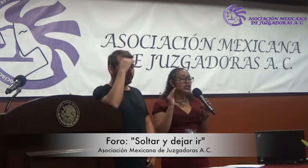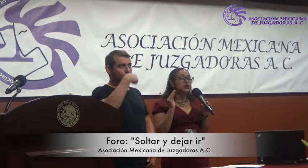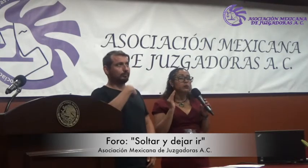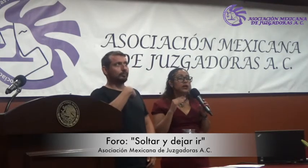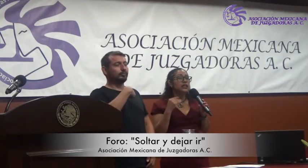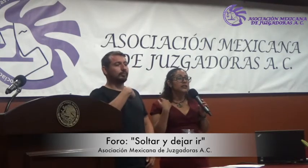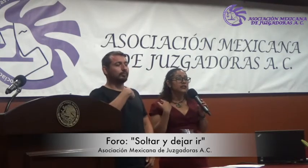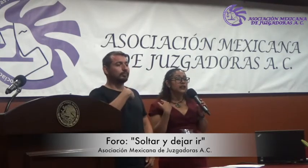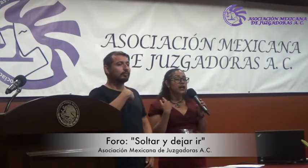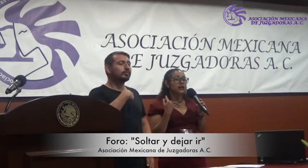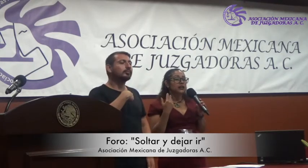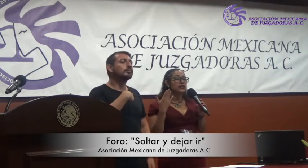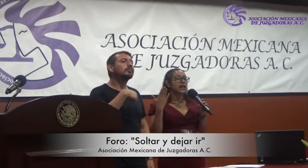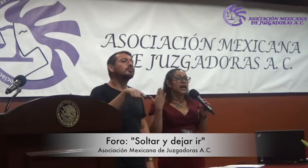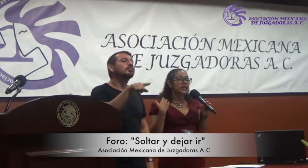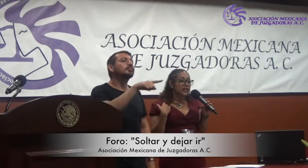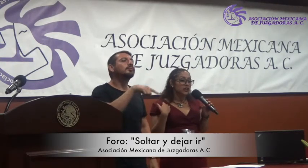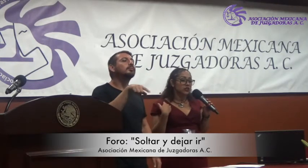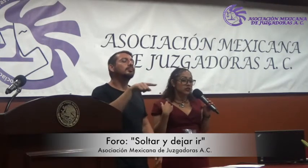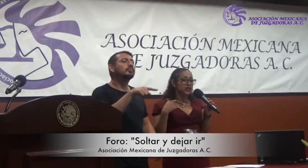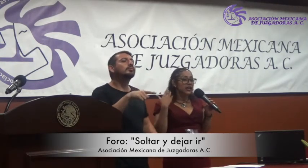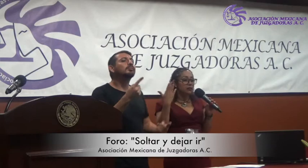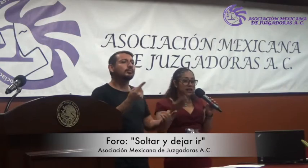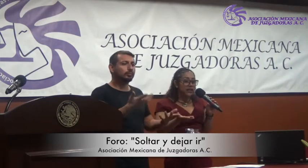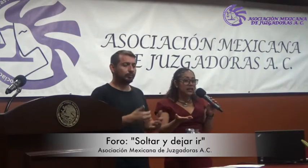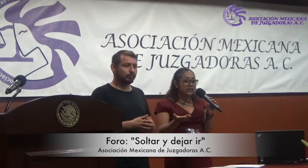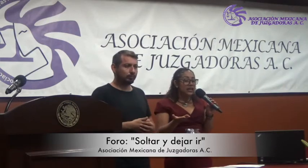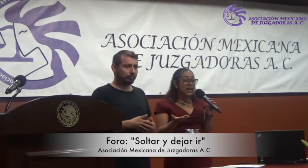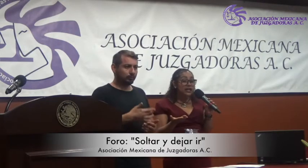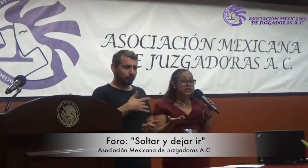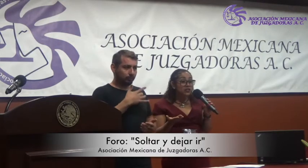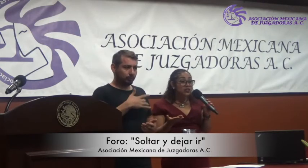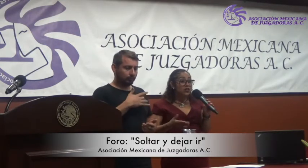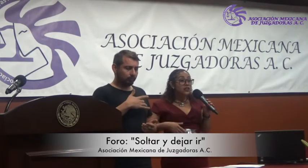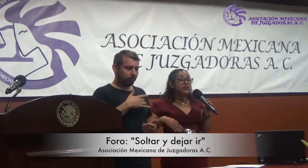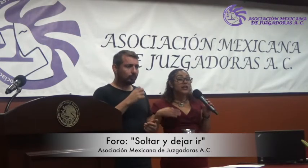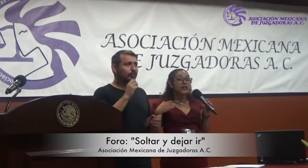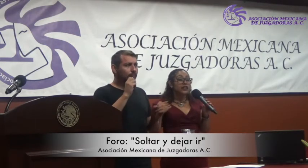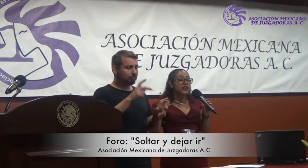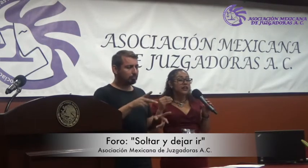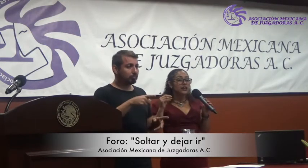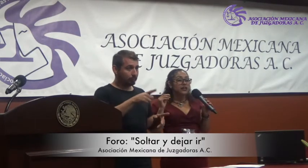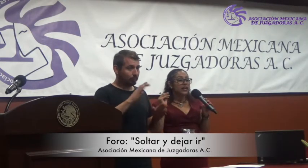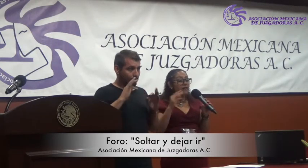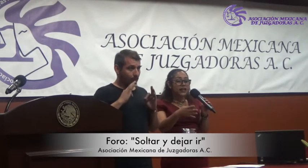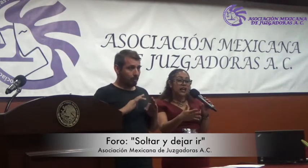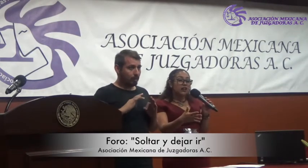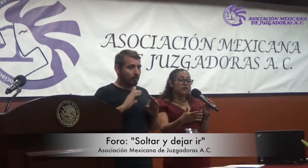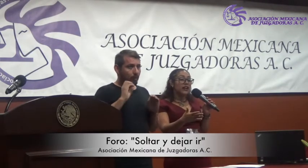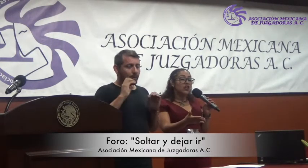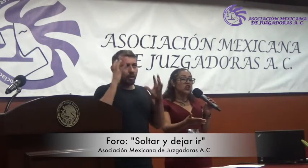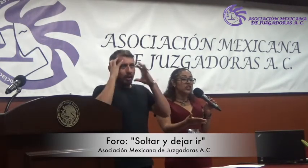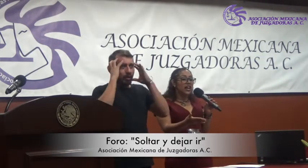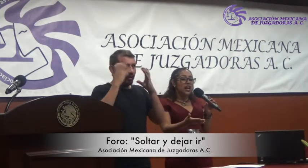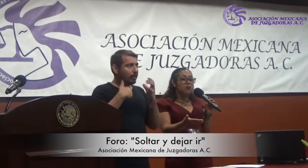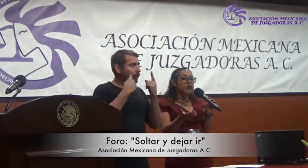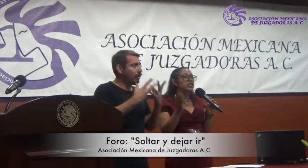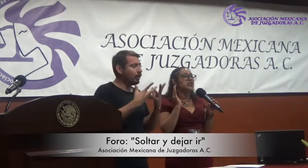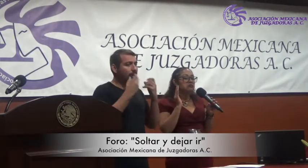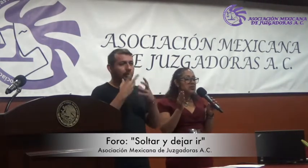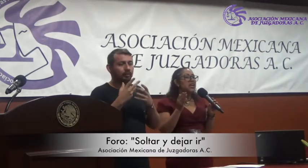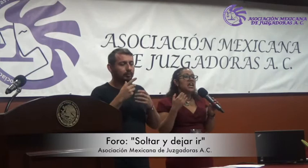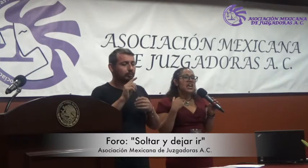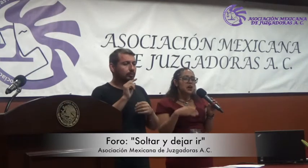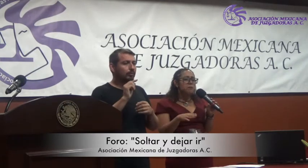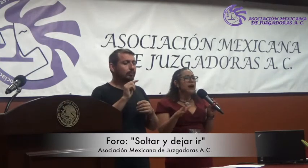Y ustedes pueden estar tranquilos de que mañana sea eso, de que la van a encontrar a la